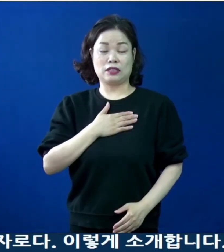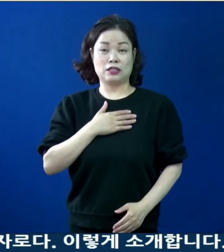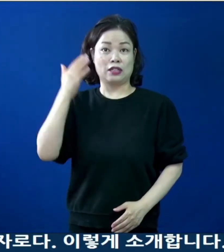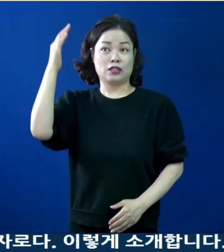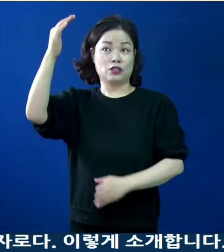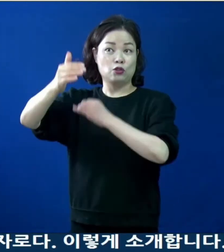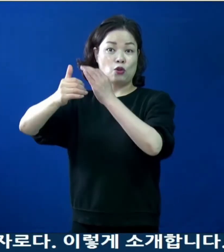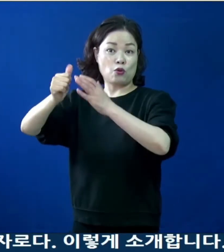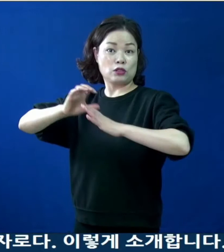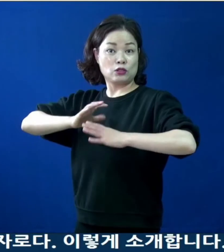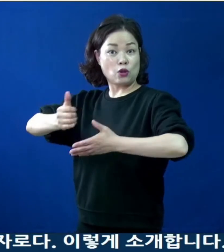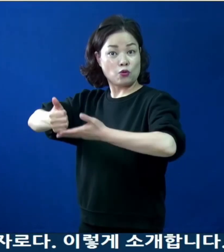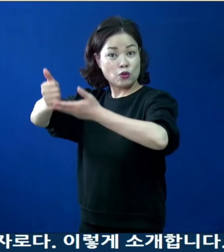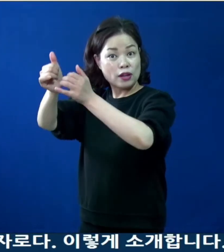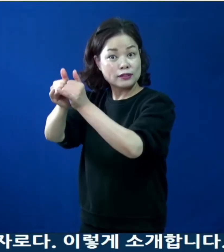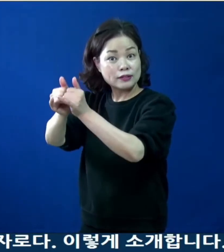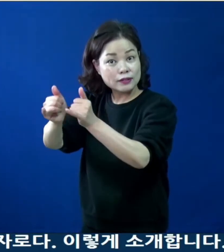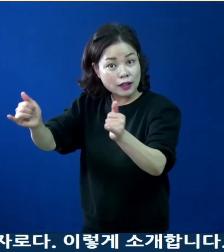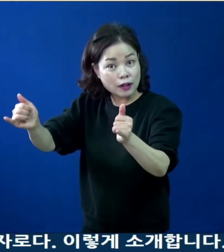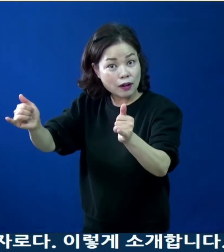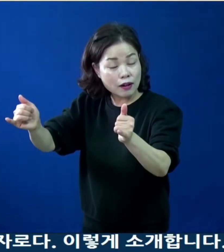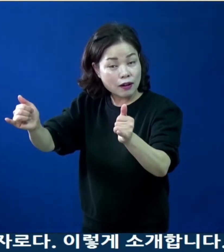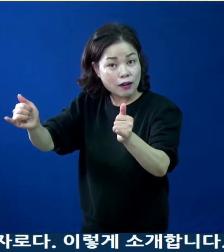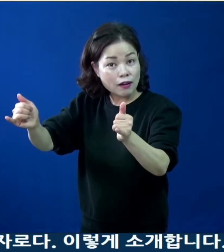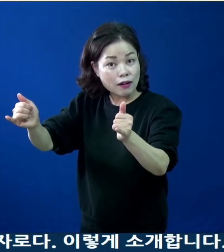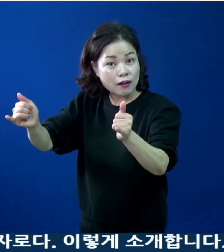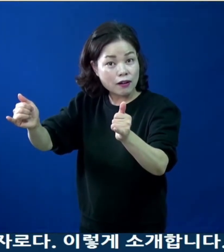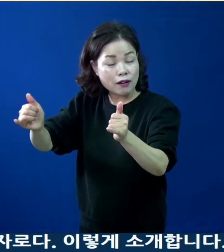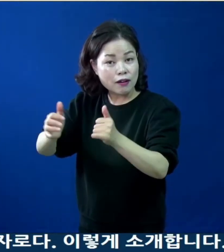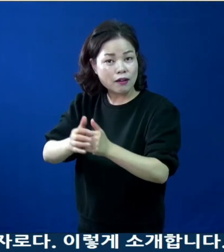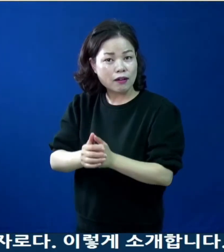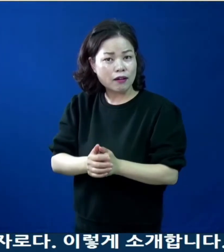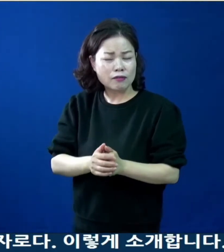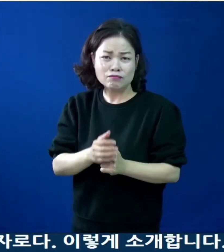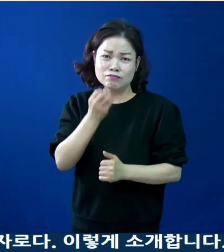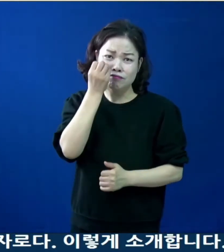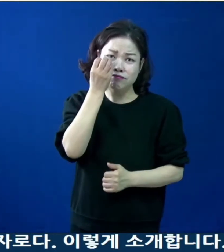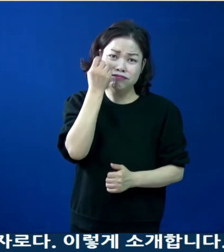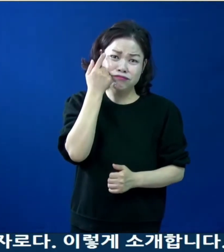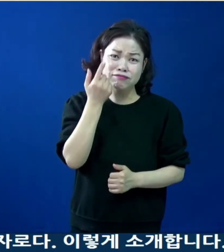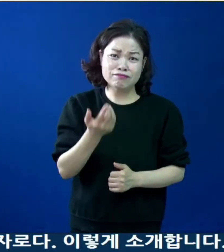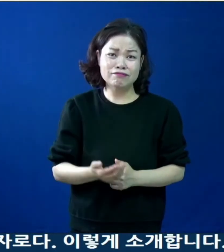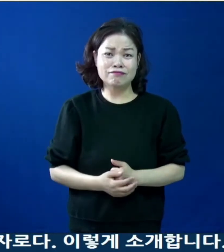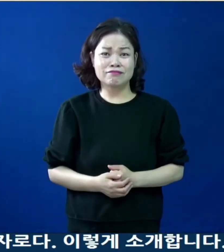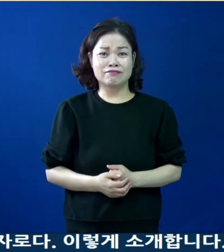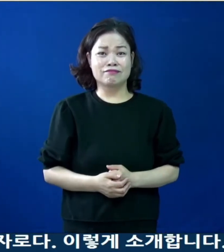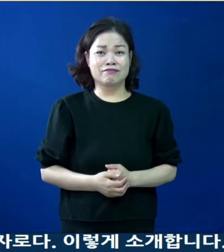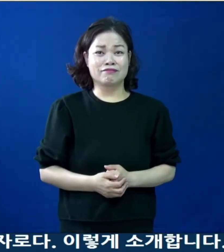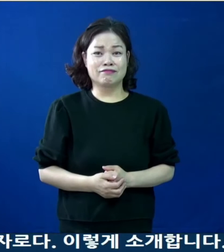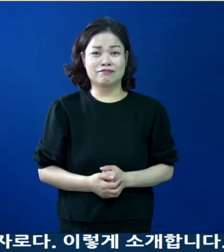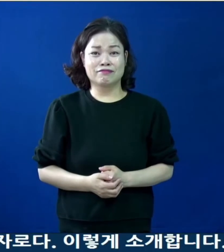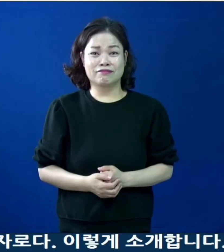여호와를 경외하는 사람입니다. 여러분, 뭐가 이상하지 않습니까?